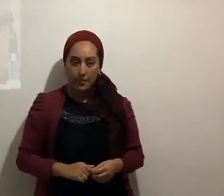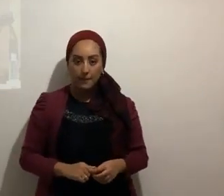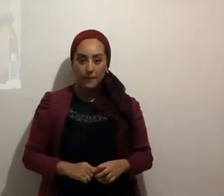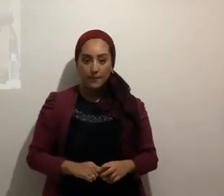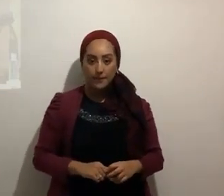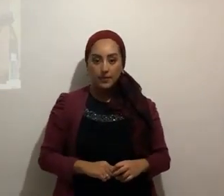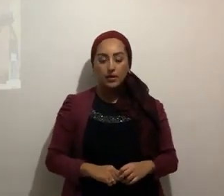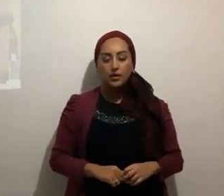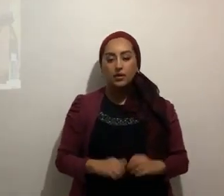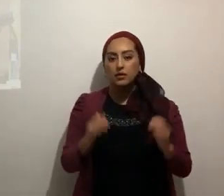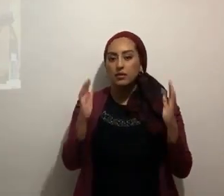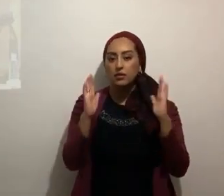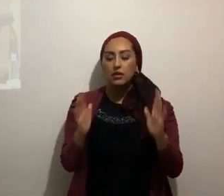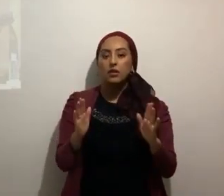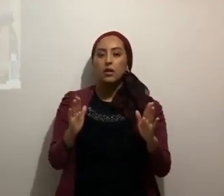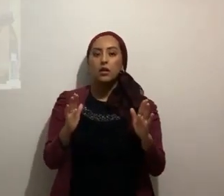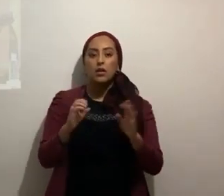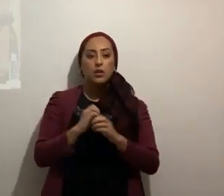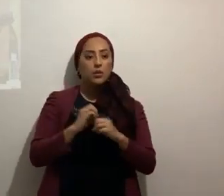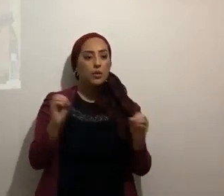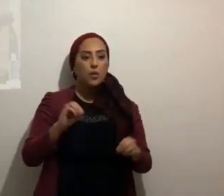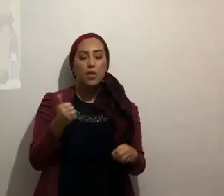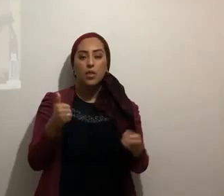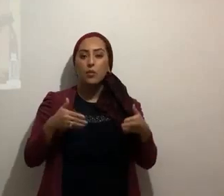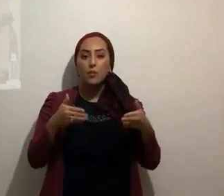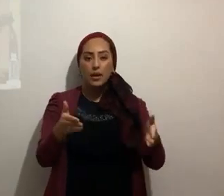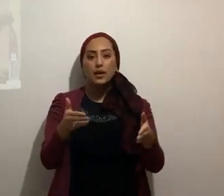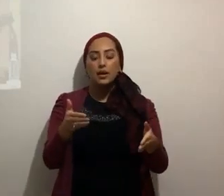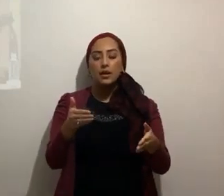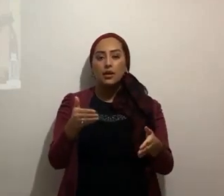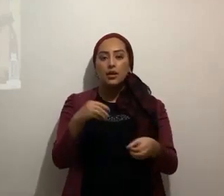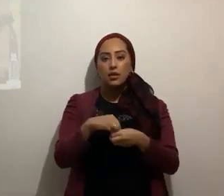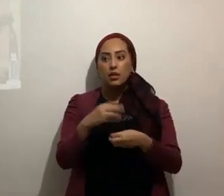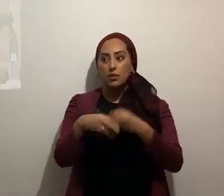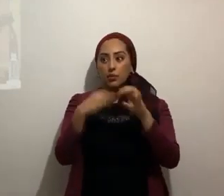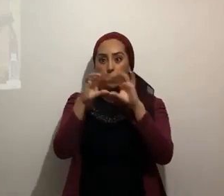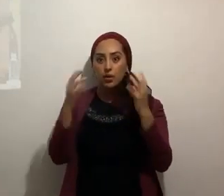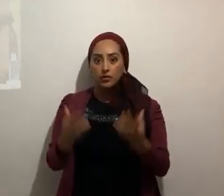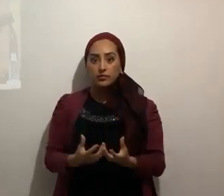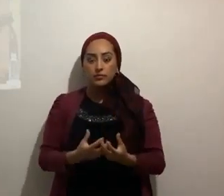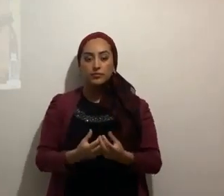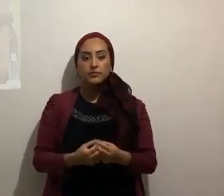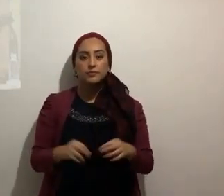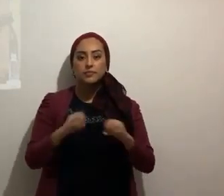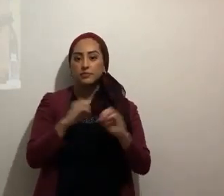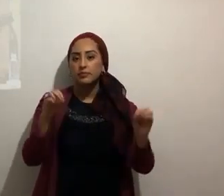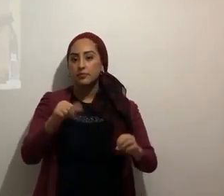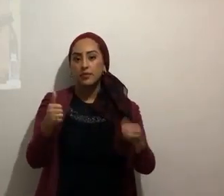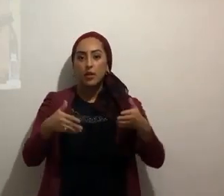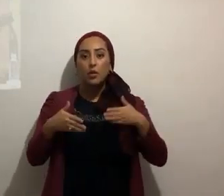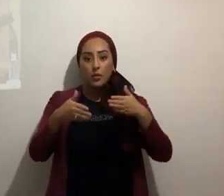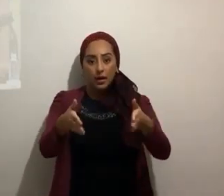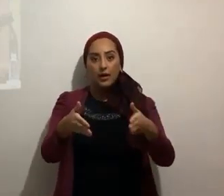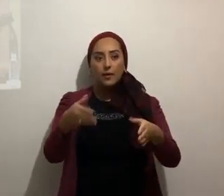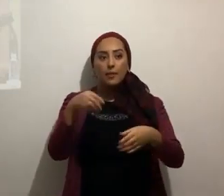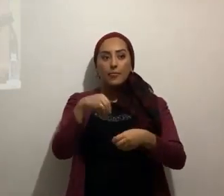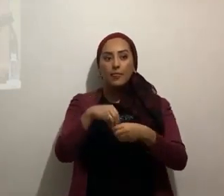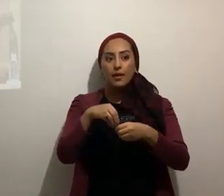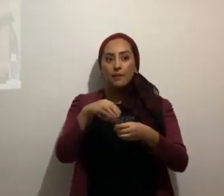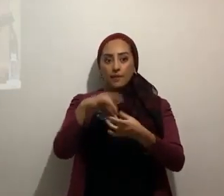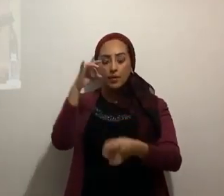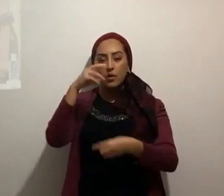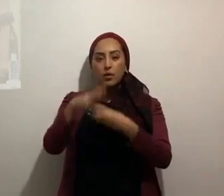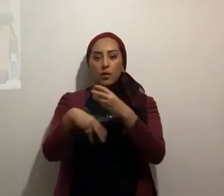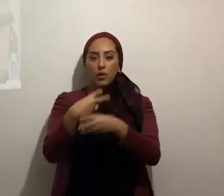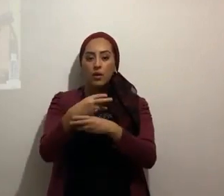Miren, no hay otra forma en el mundo espiritual, hermanos, repito, No hay otra forma en el sentido, en el mundo